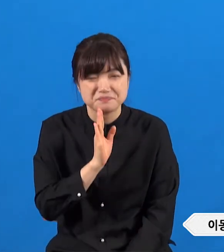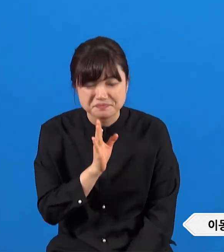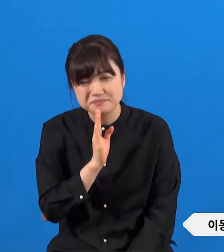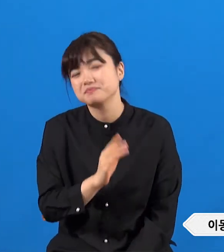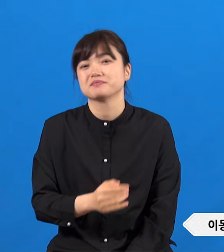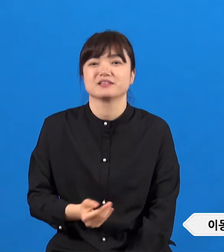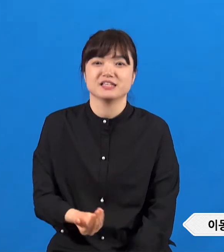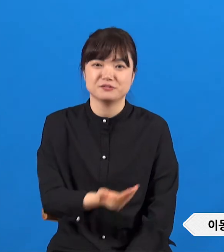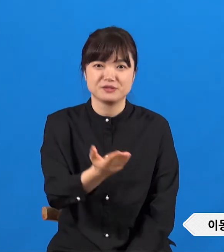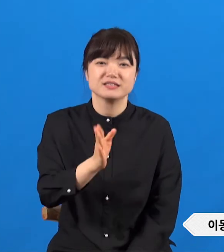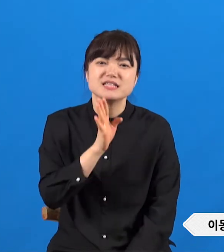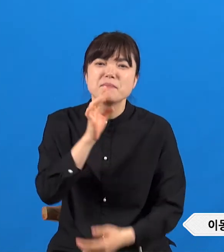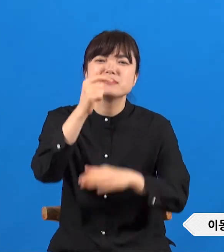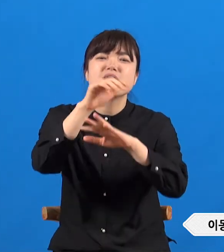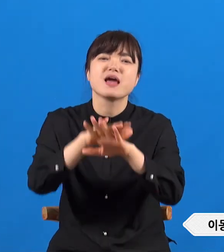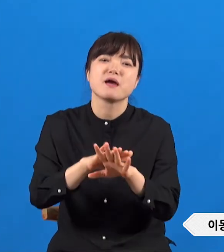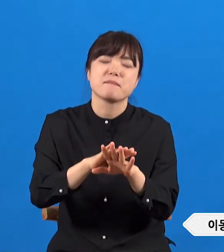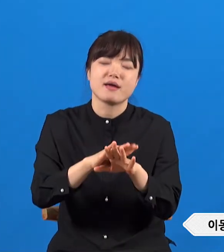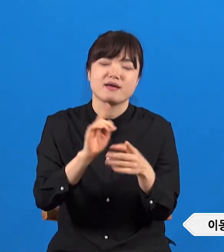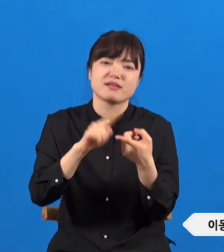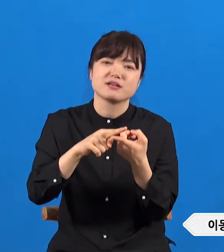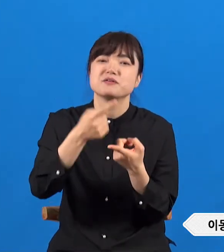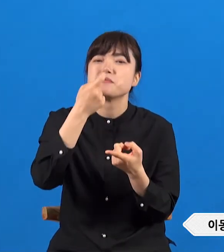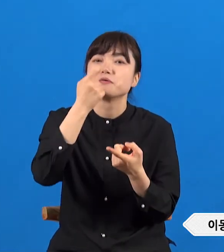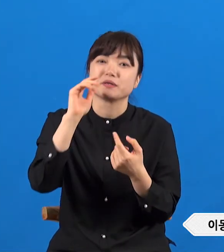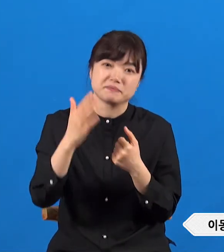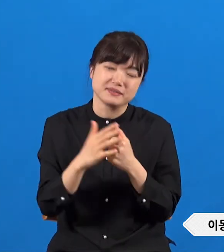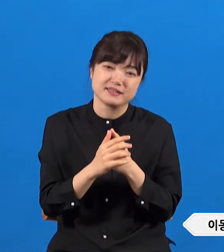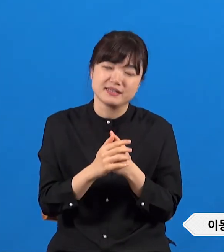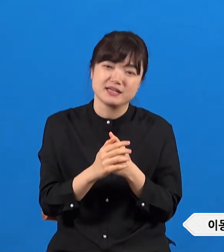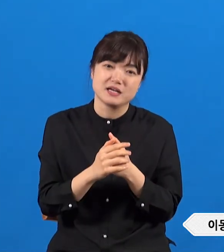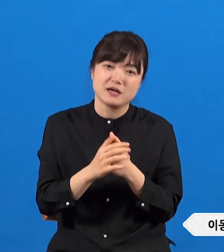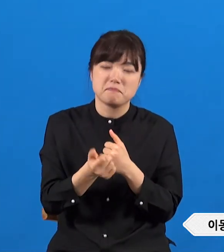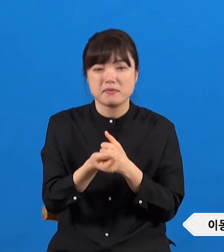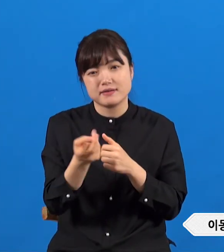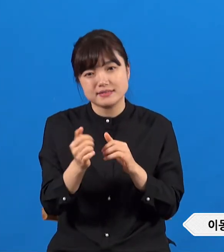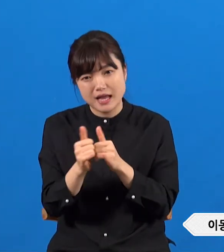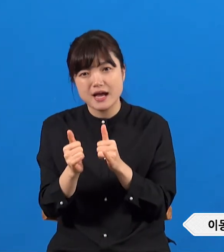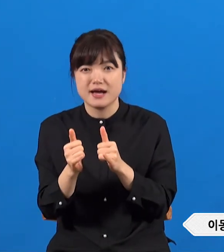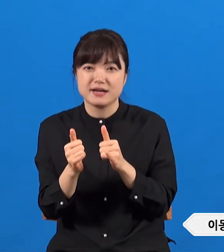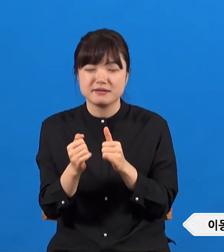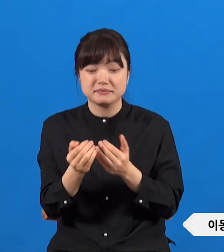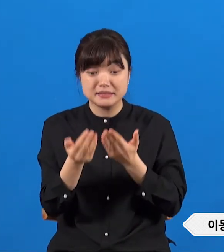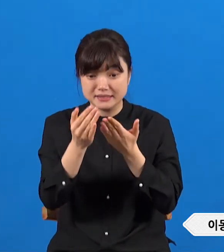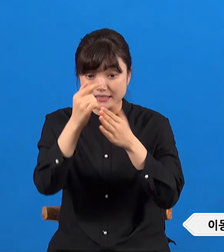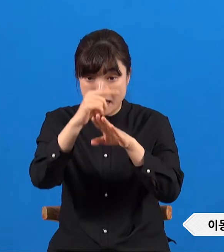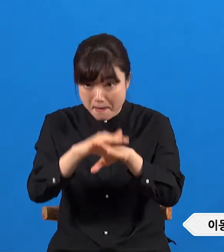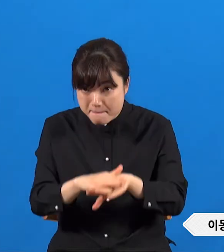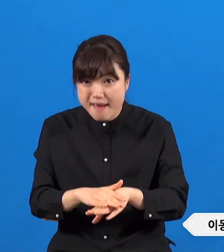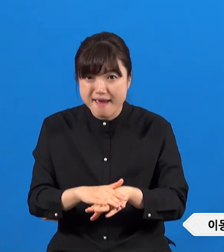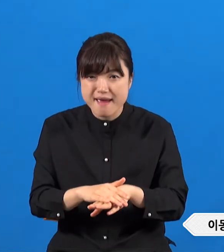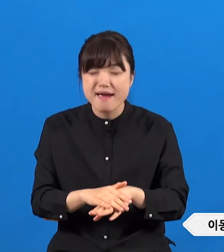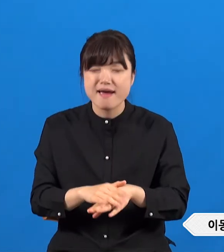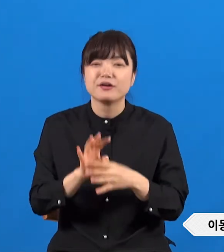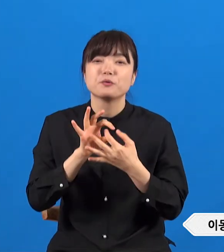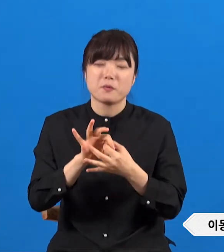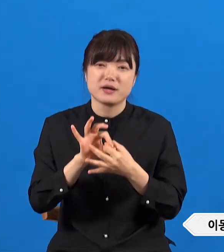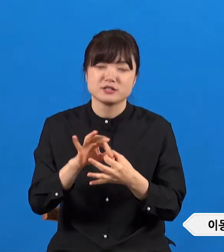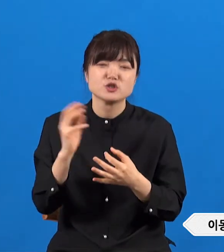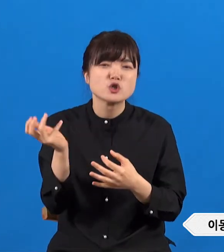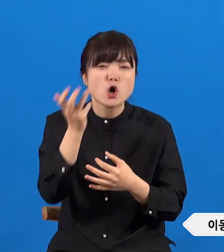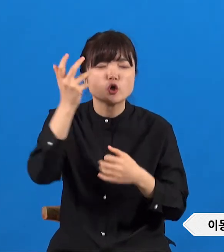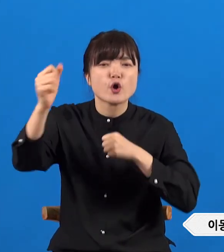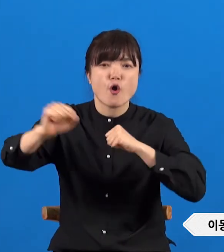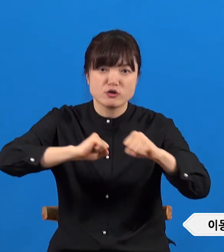그렇습니다. 그리고 거기서 우리가 참된 예배를 배우기 시작할 때, 여기서뿐만 아니라 몇 사람이 집에서 드려지는 그 예배를 통해서도